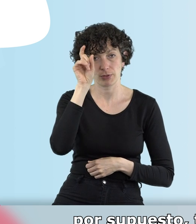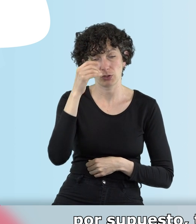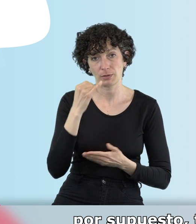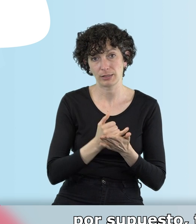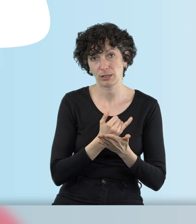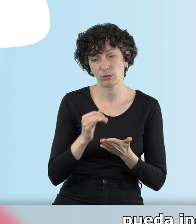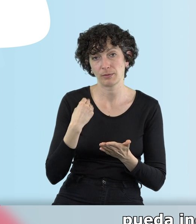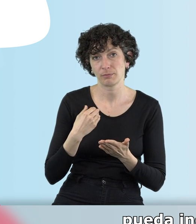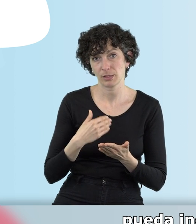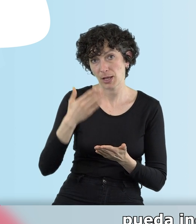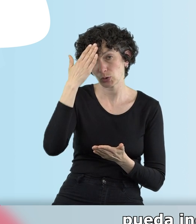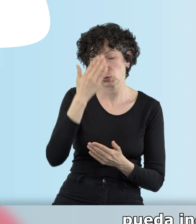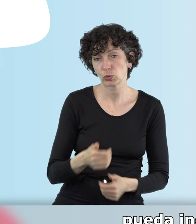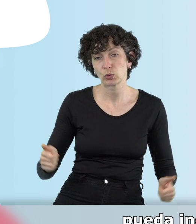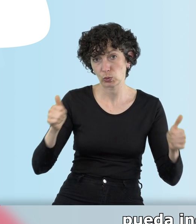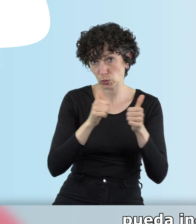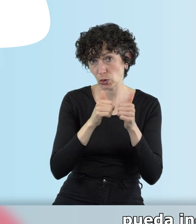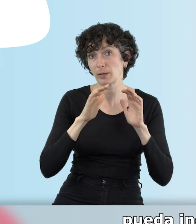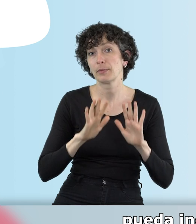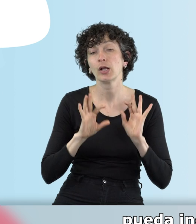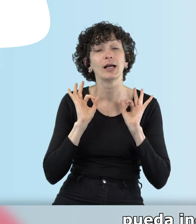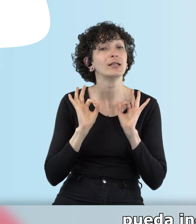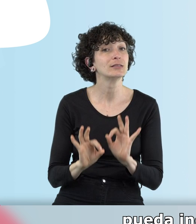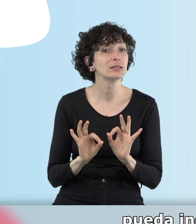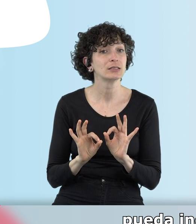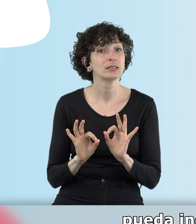de esa asignatura, pueda incluir la